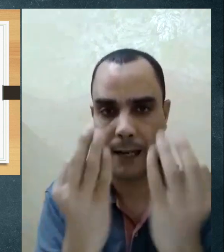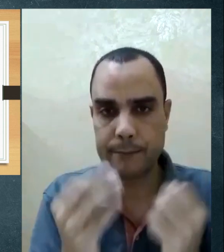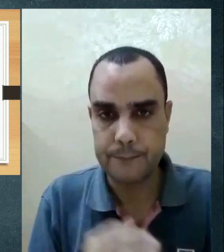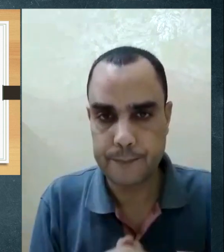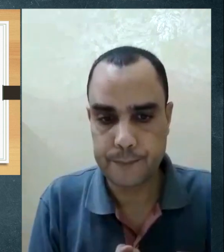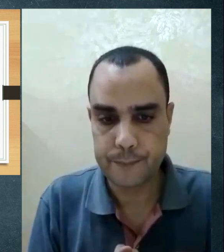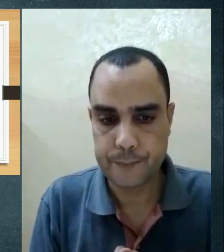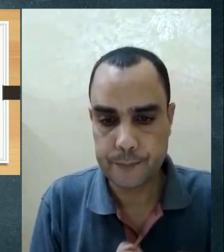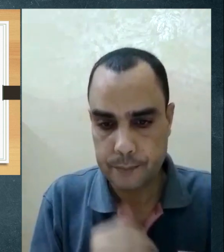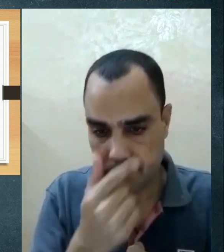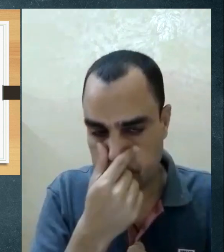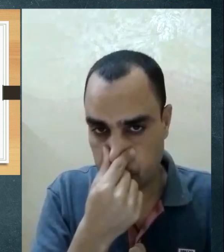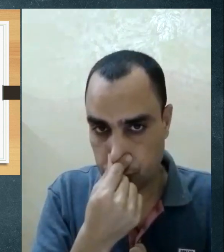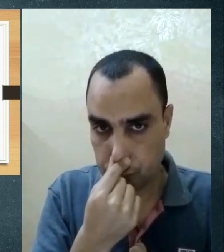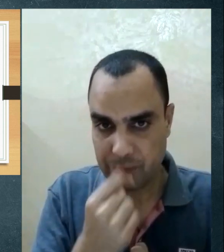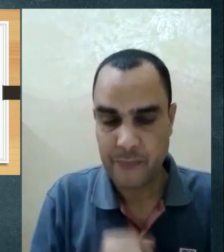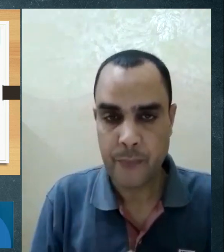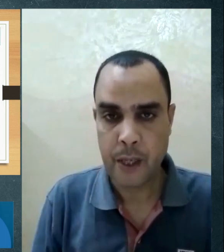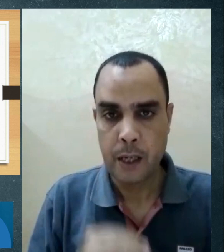والمجتمع.